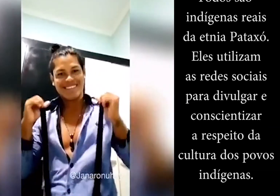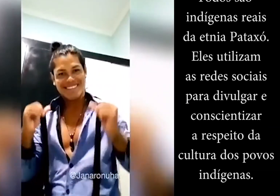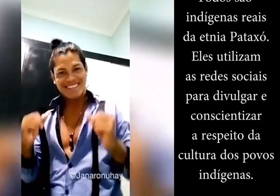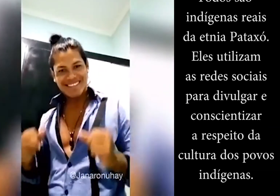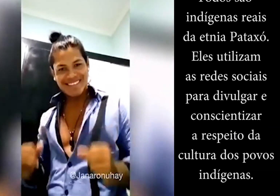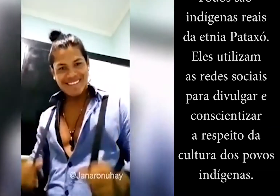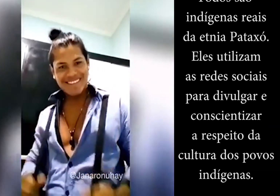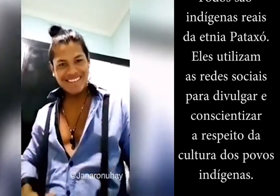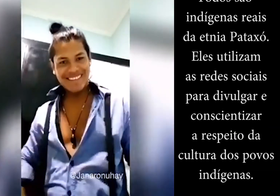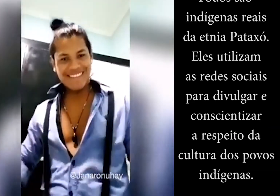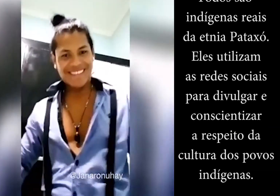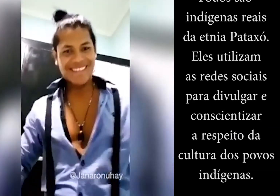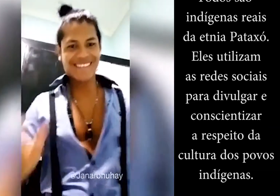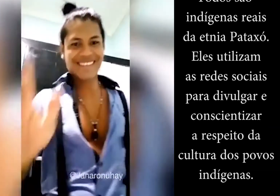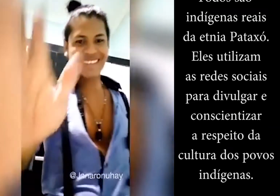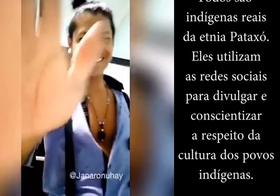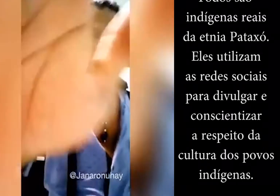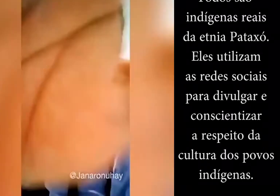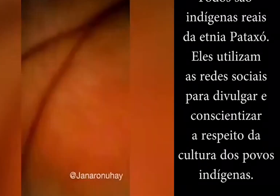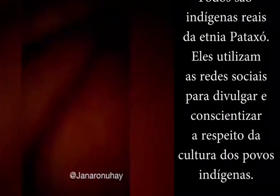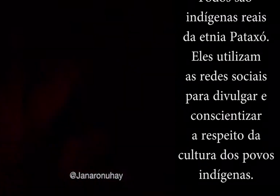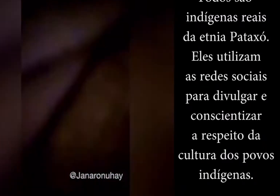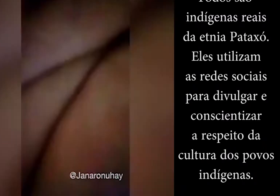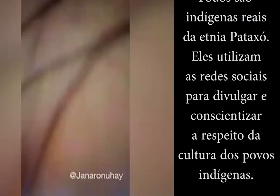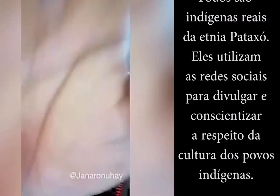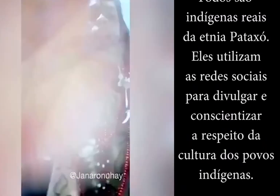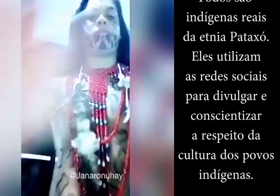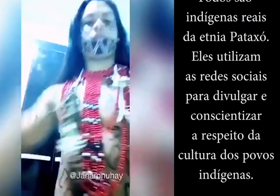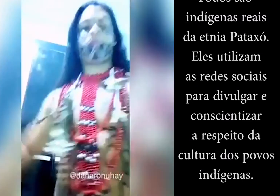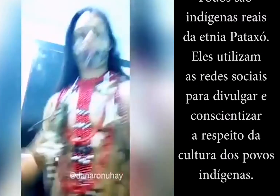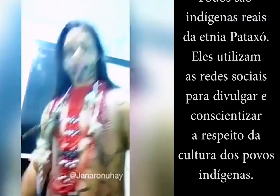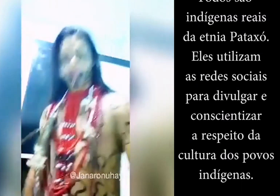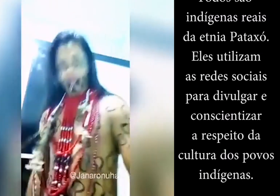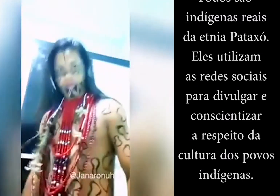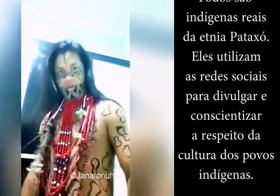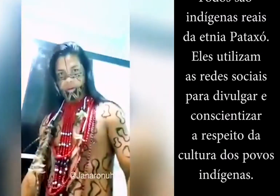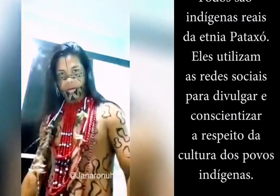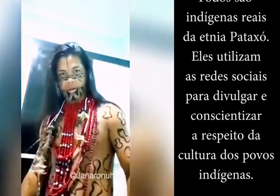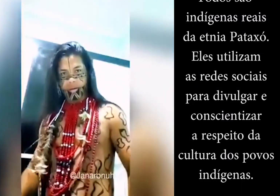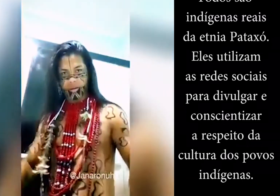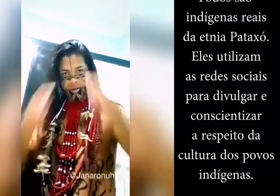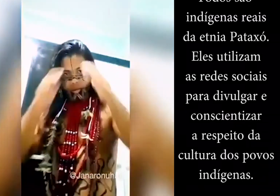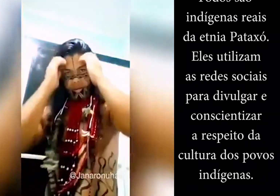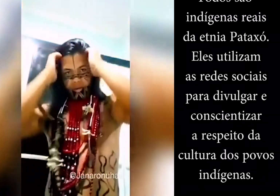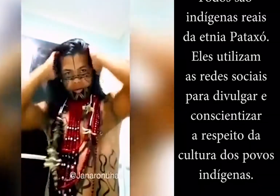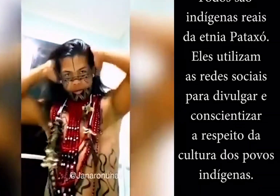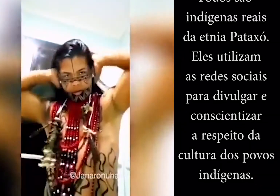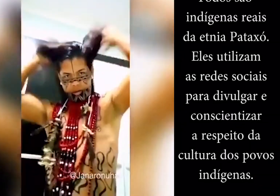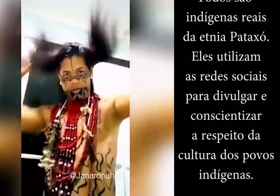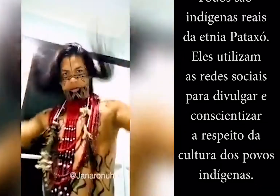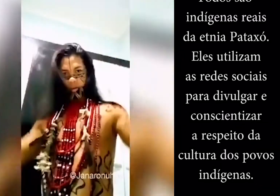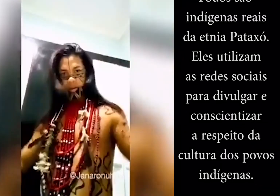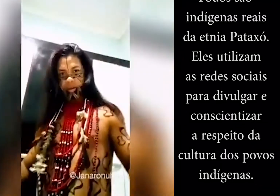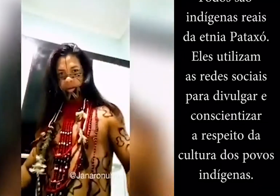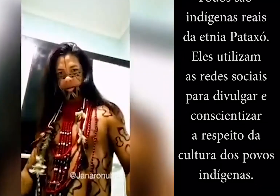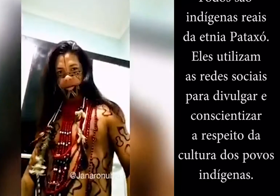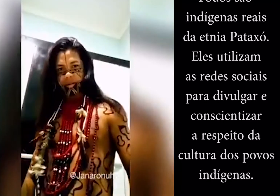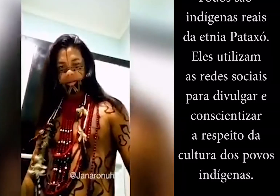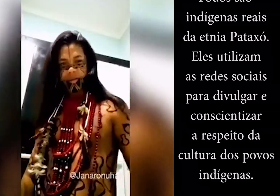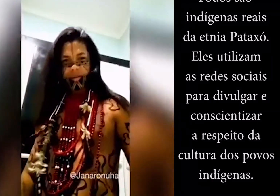foi tirado, quanto tudo que é nosso é negado. Ano após ano tentaram, mas olha pra nós, todos retornaram. Filhos da